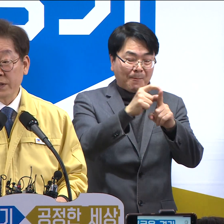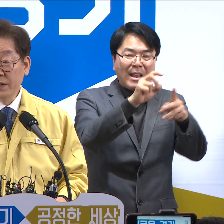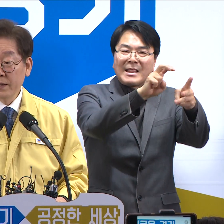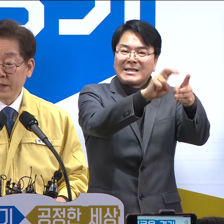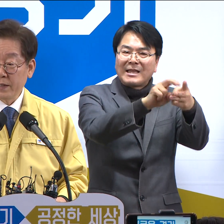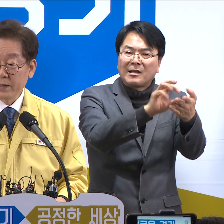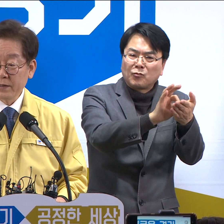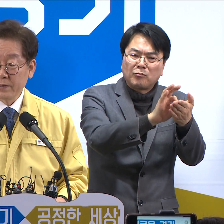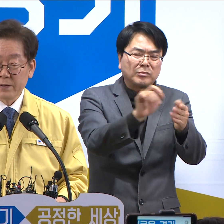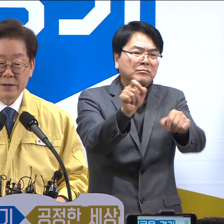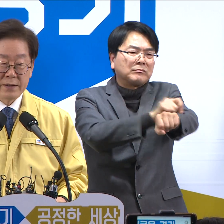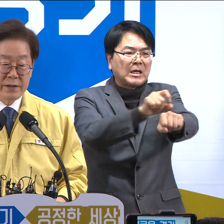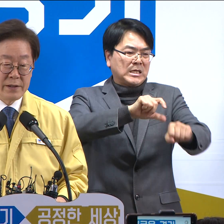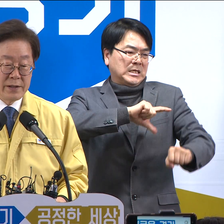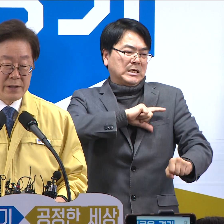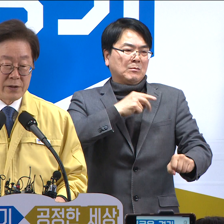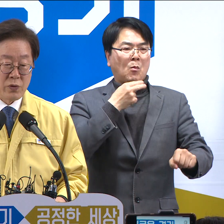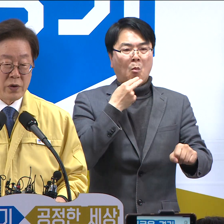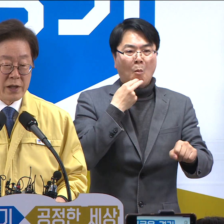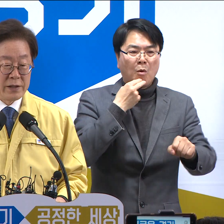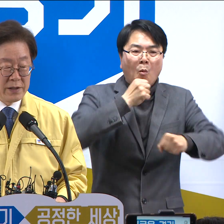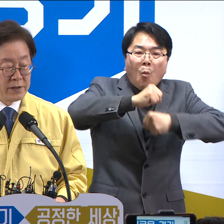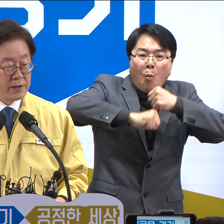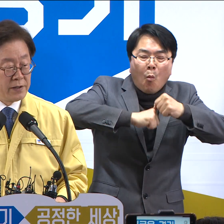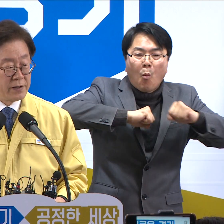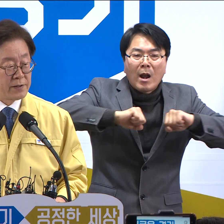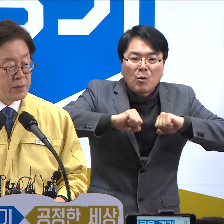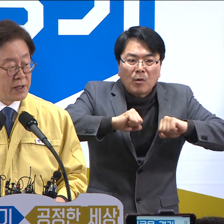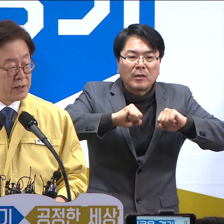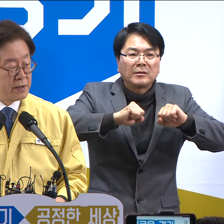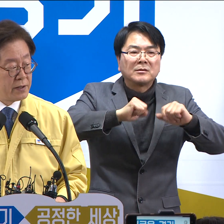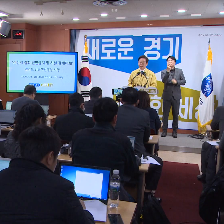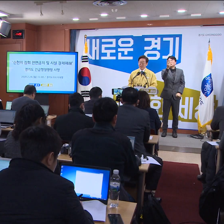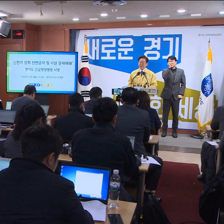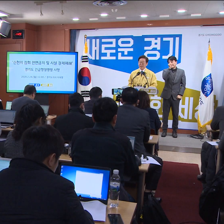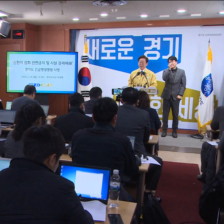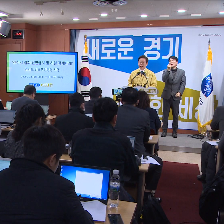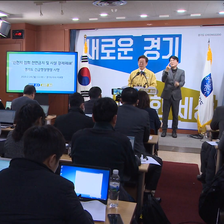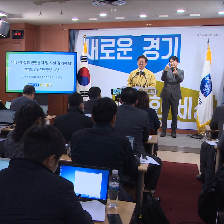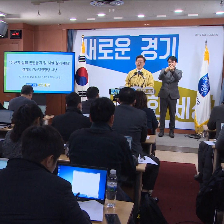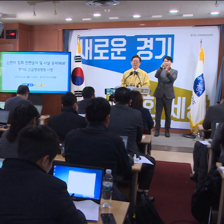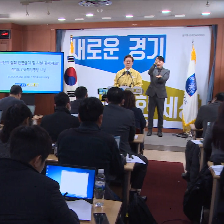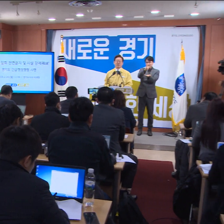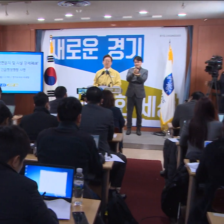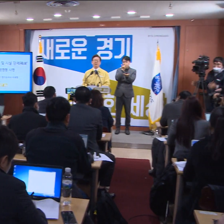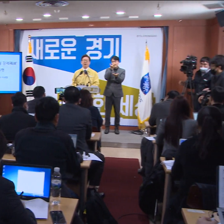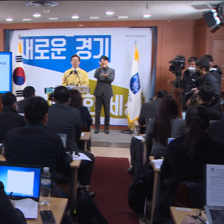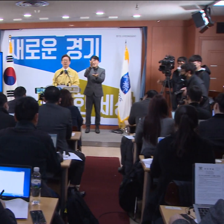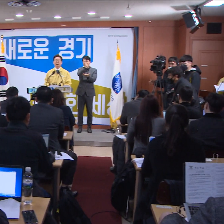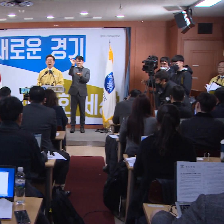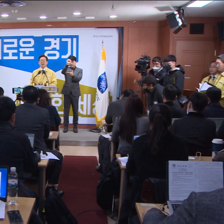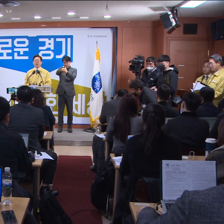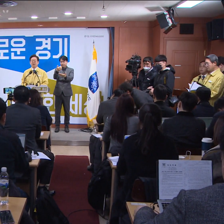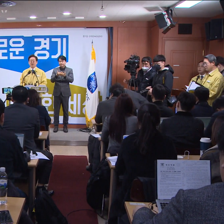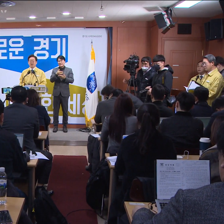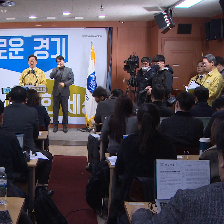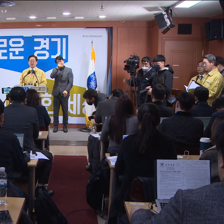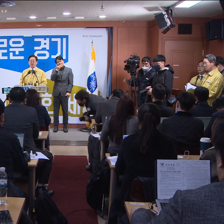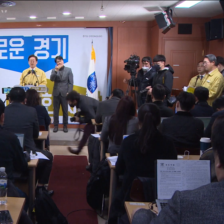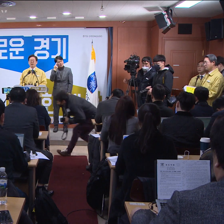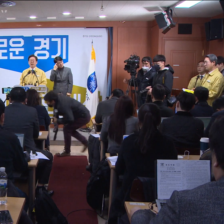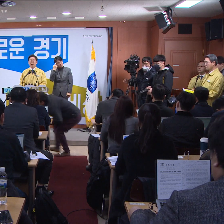이름이 없는 그런 교회 관련 시설이었습니다. 경기도는 신천지 측이